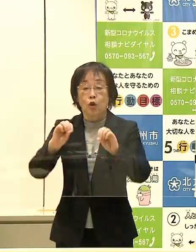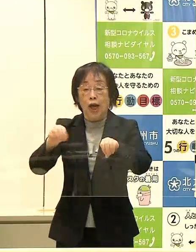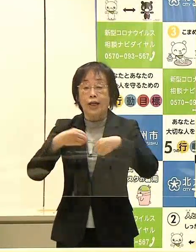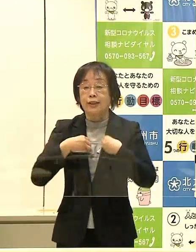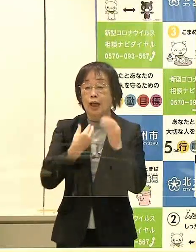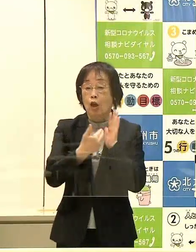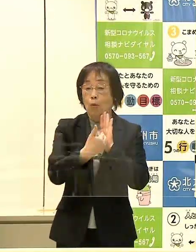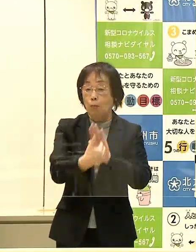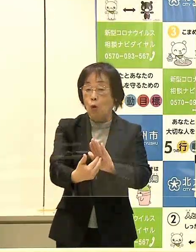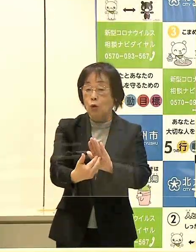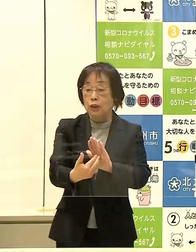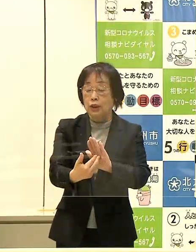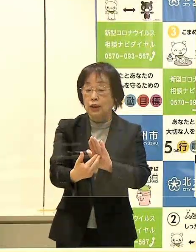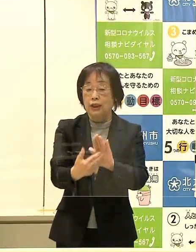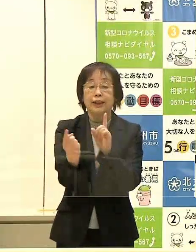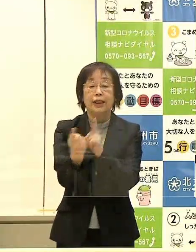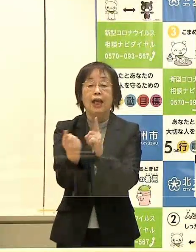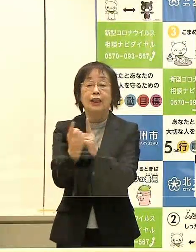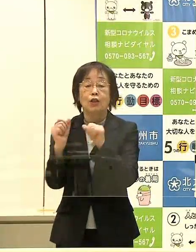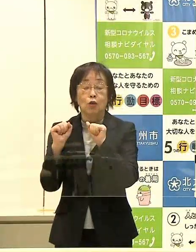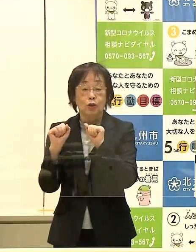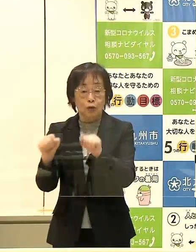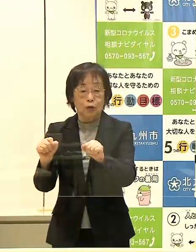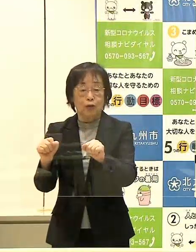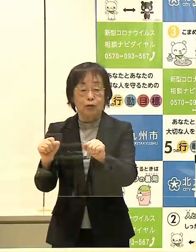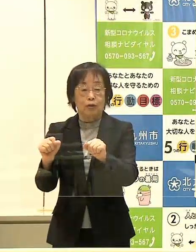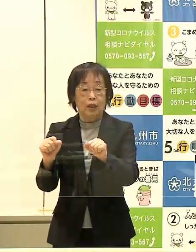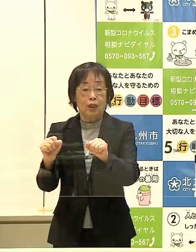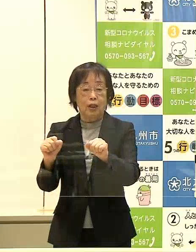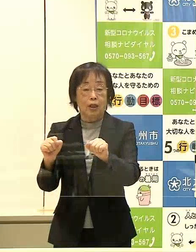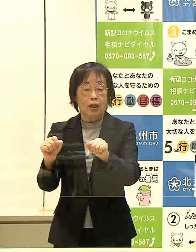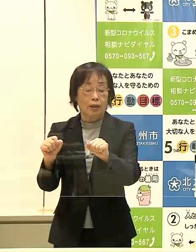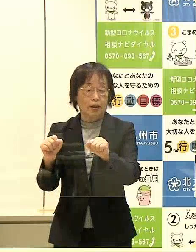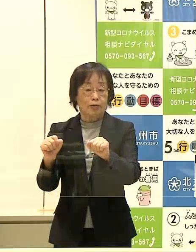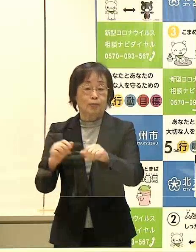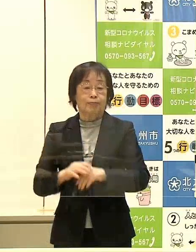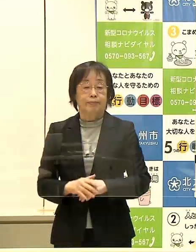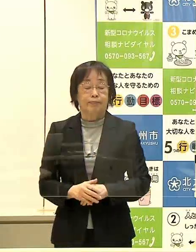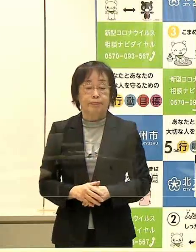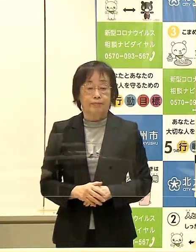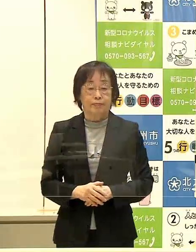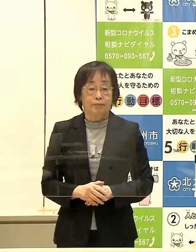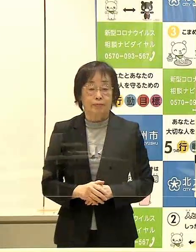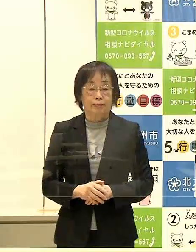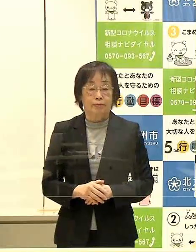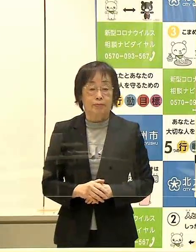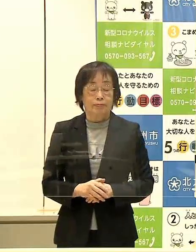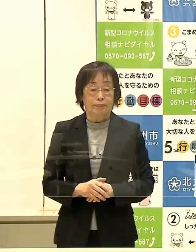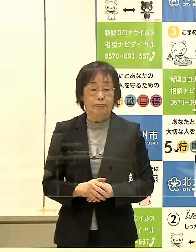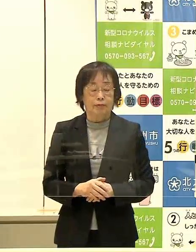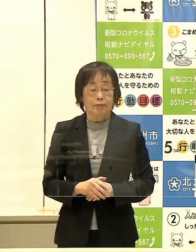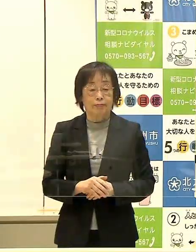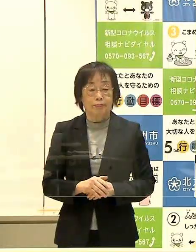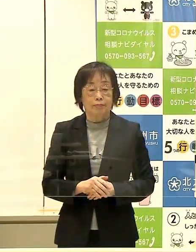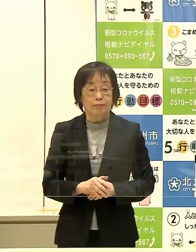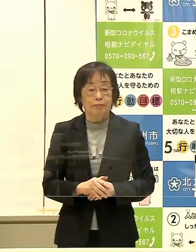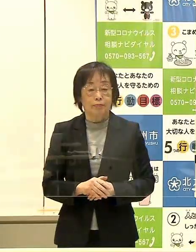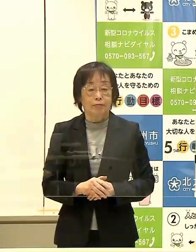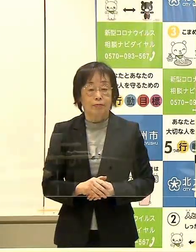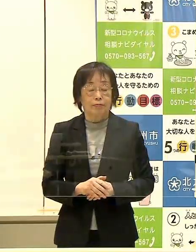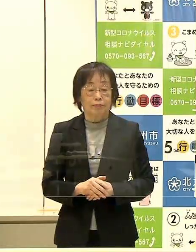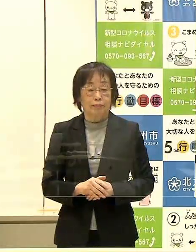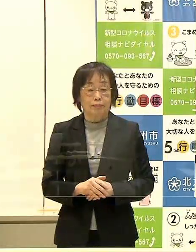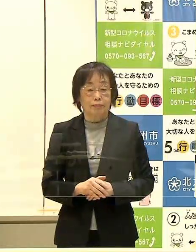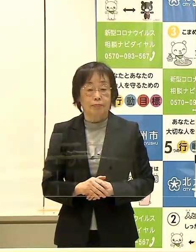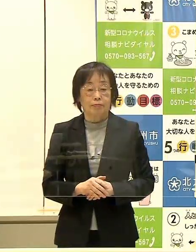ということをゲストしたと思いますねそれが終わりましたですねやっぱり残念ながらどこがで